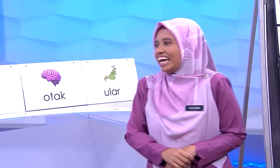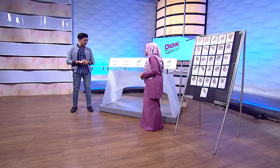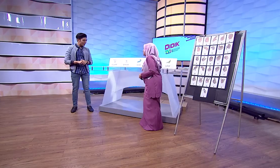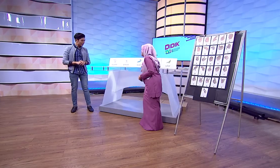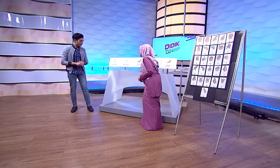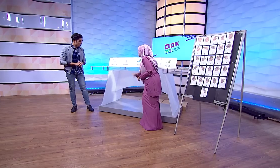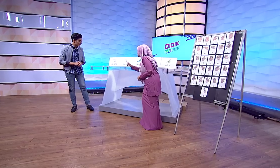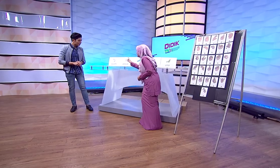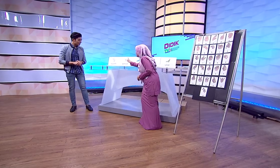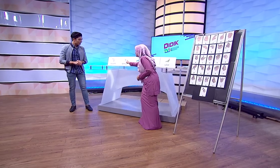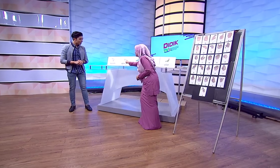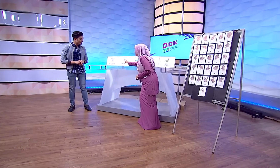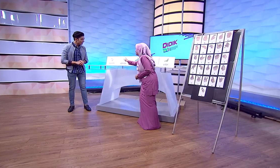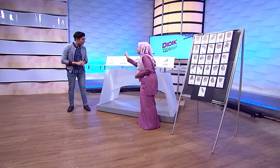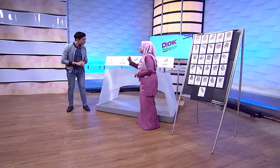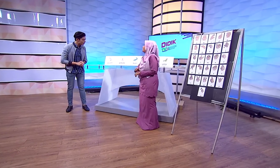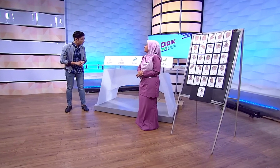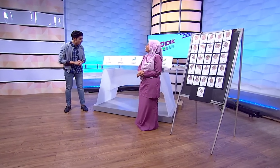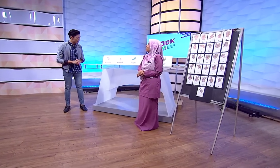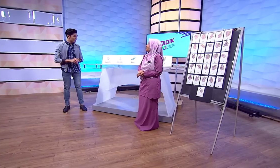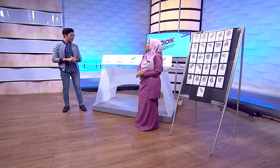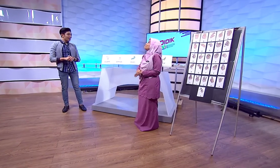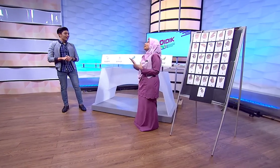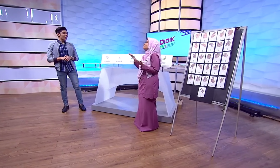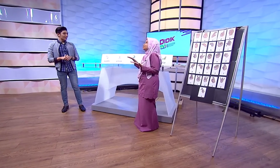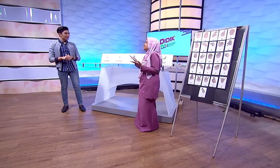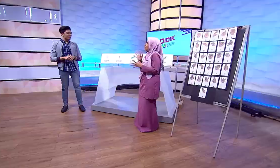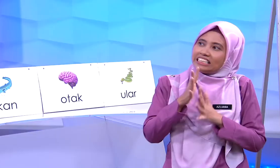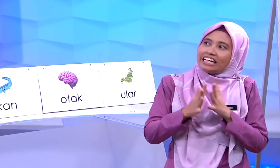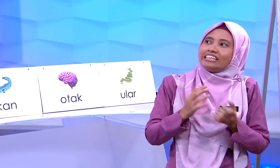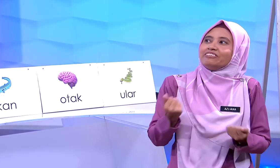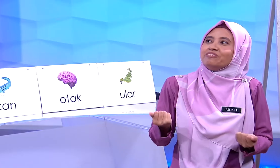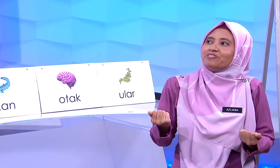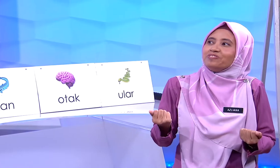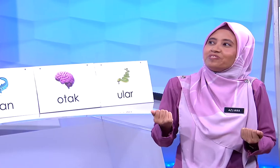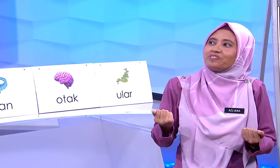Mayang ini dan ia emak-emak Oke